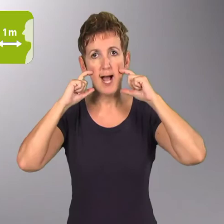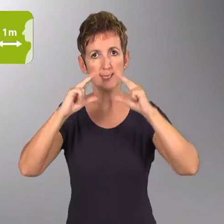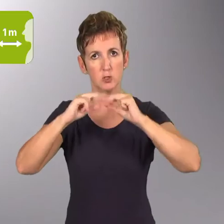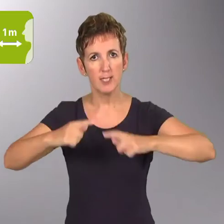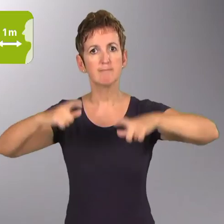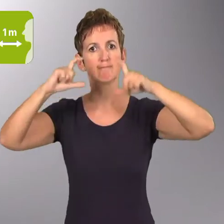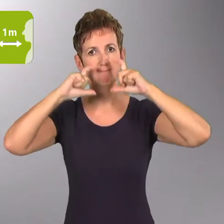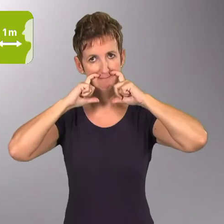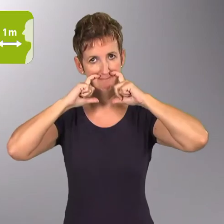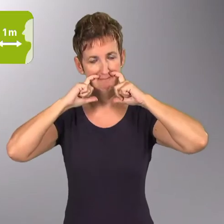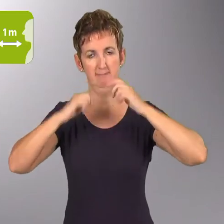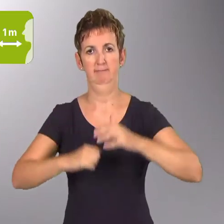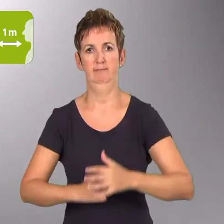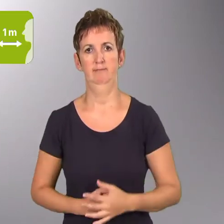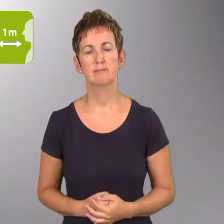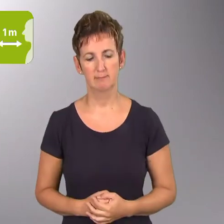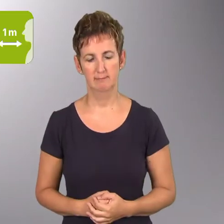Portez un masque d'hygiène.